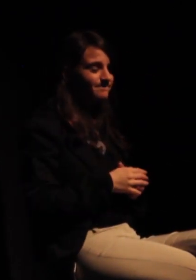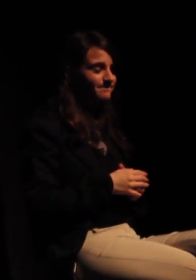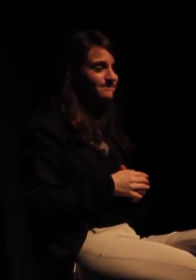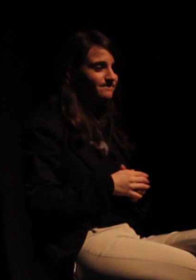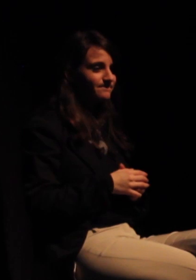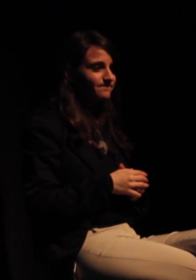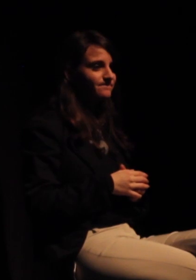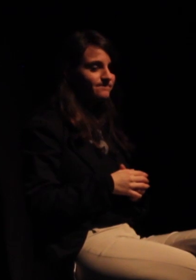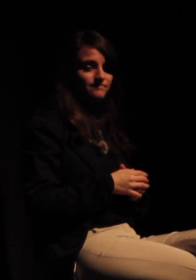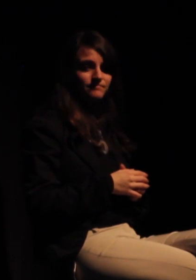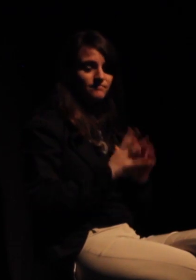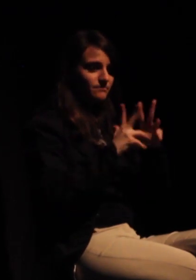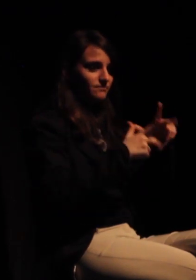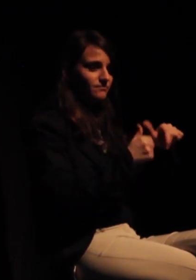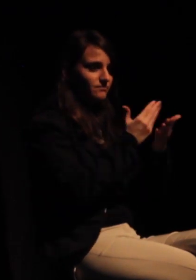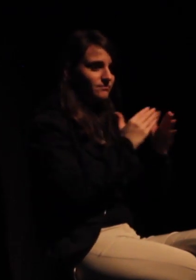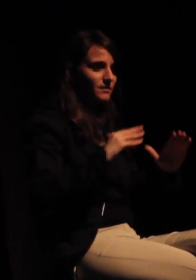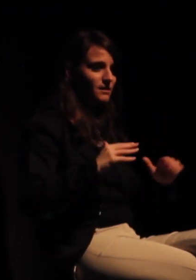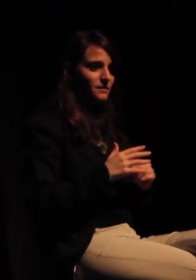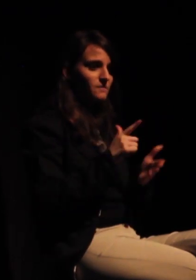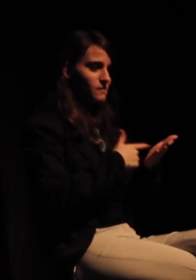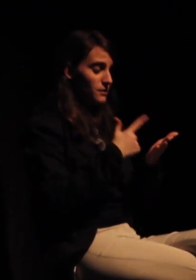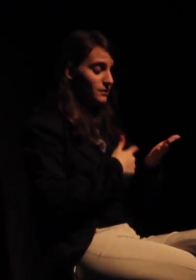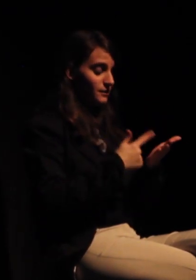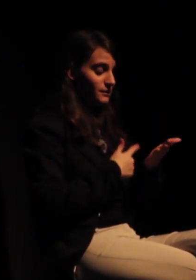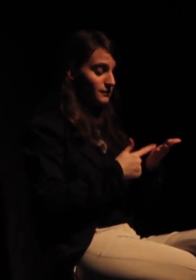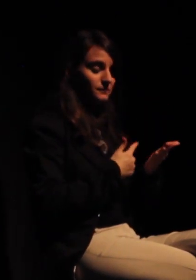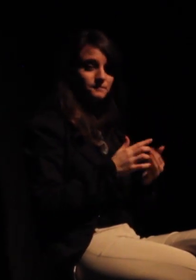e de uma coisa assim. Só que esse livro é